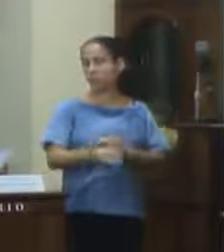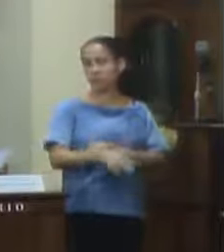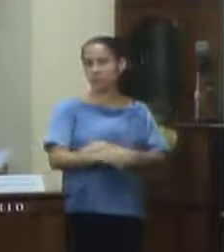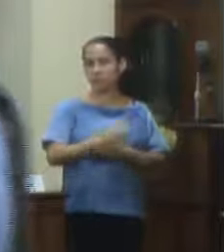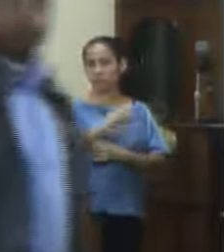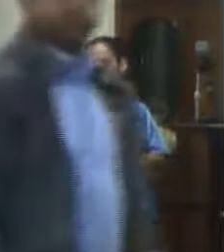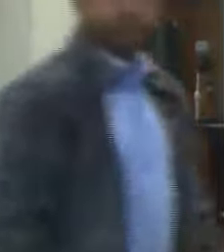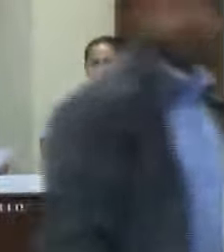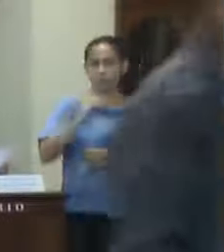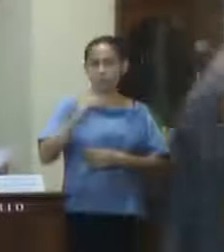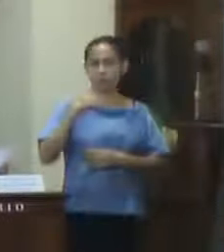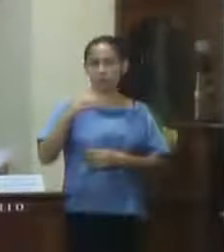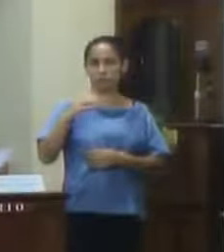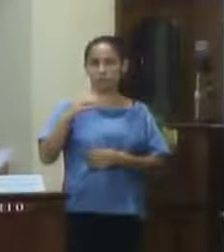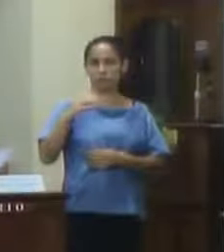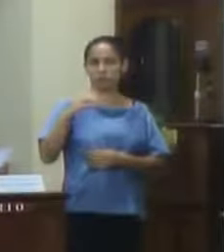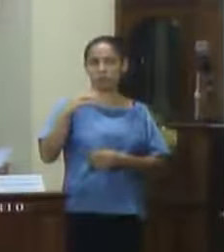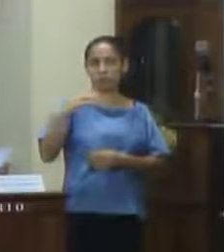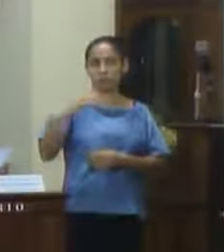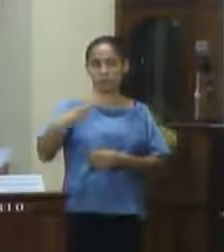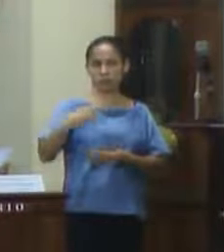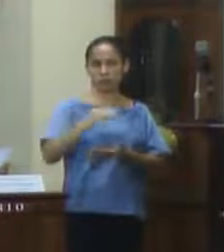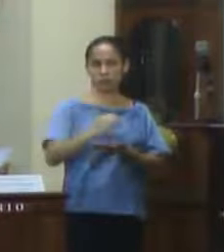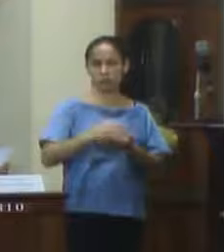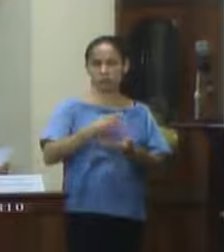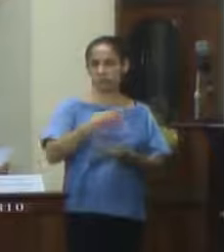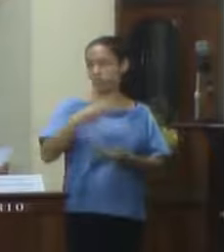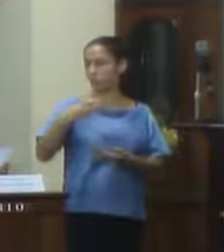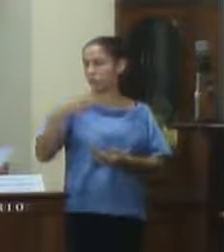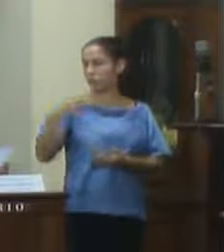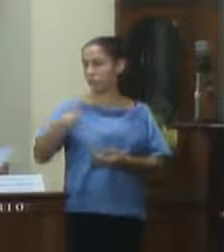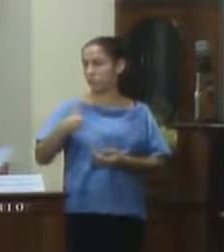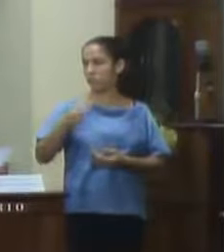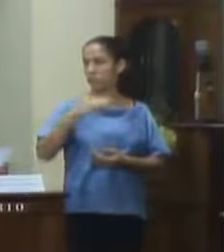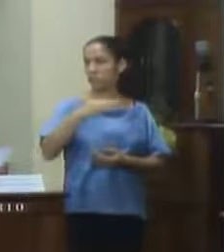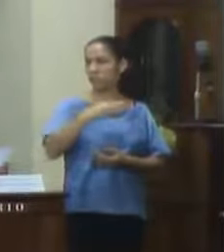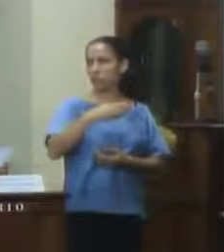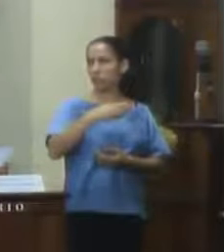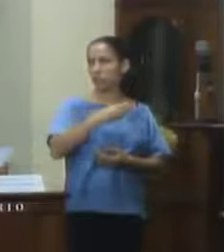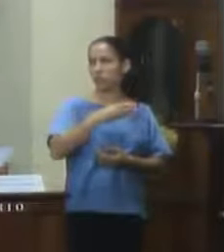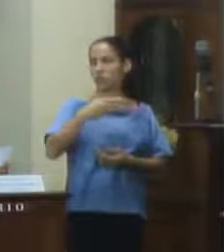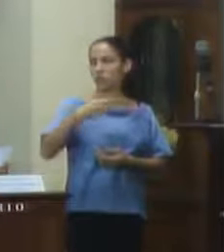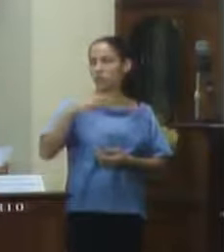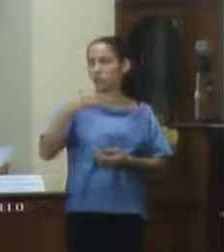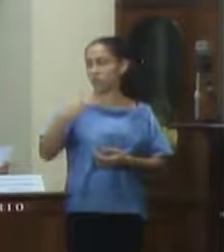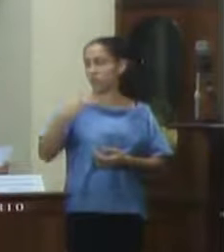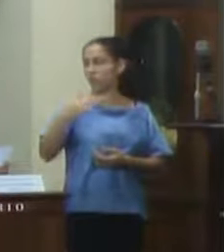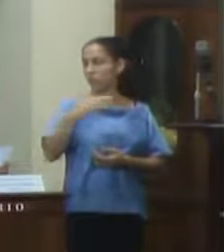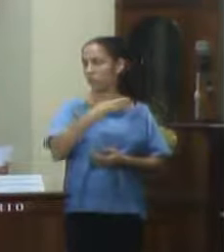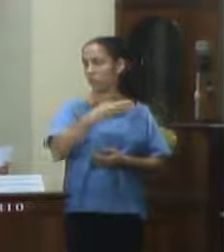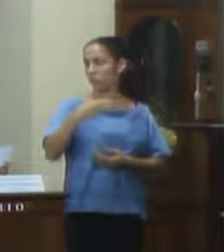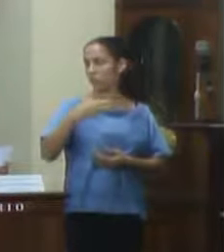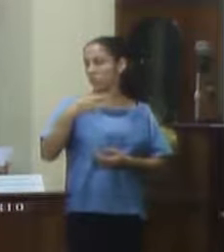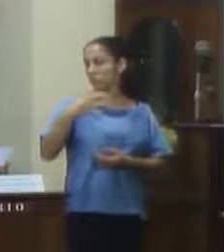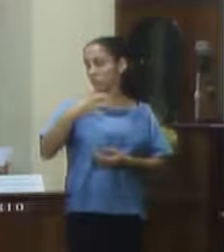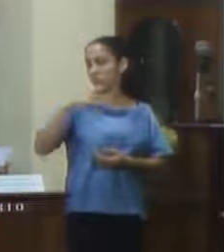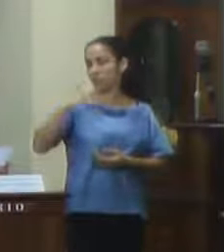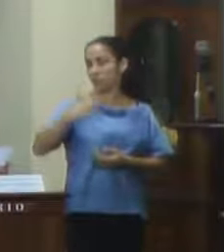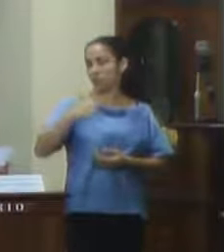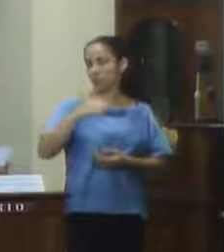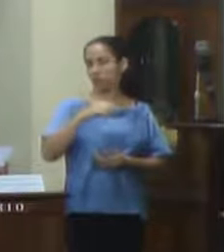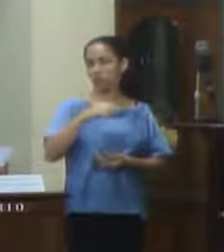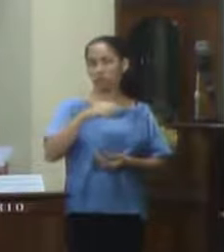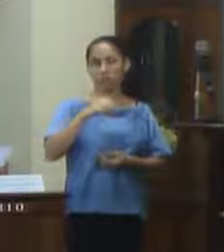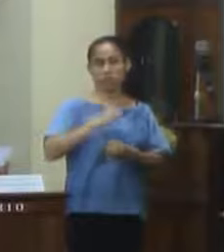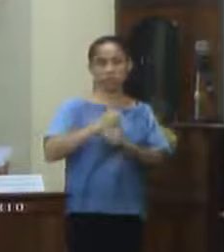Ofício número 013, 333, 336, 337, 341,